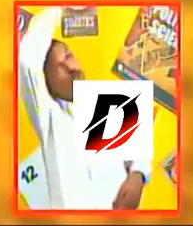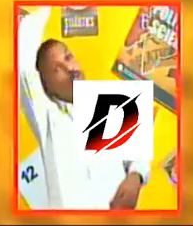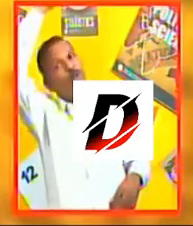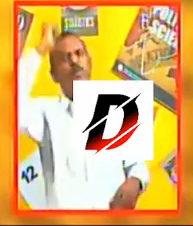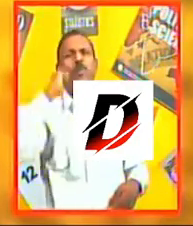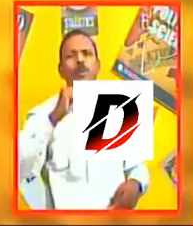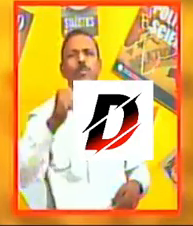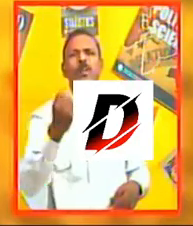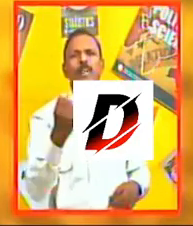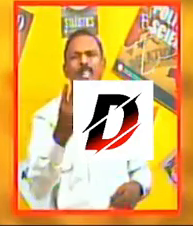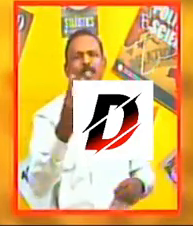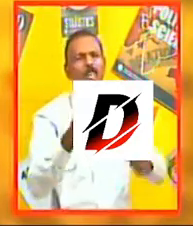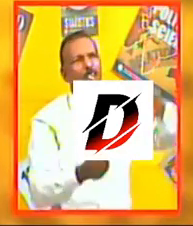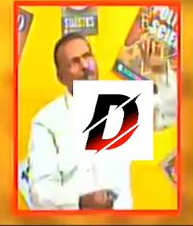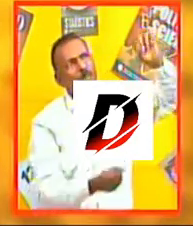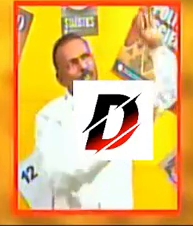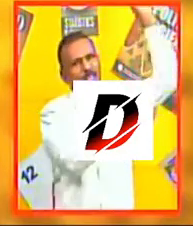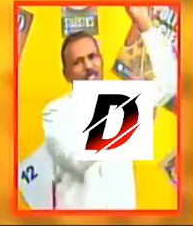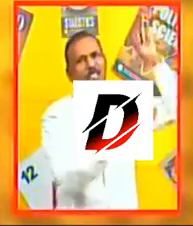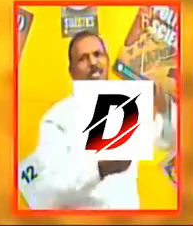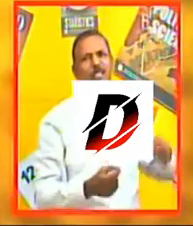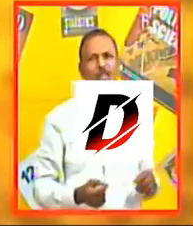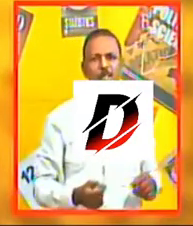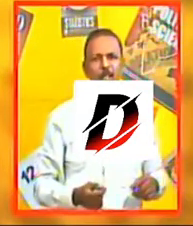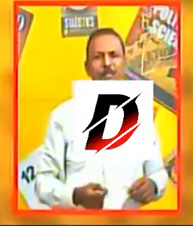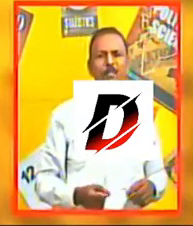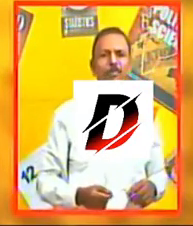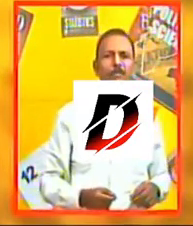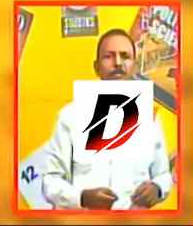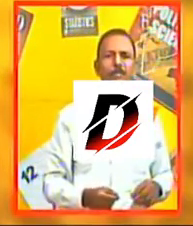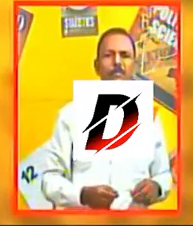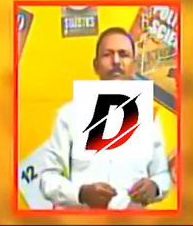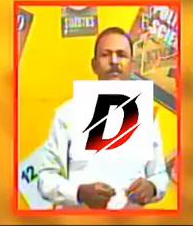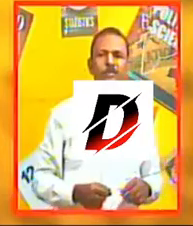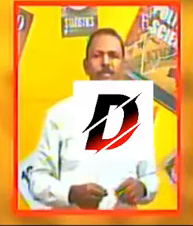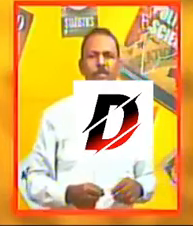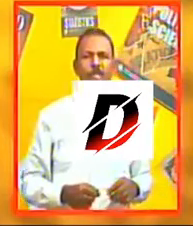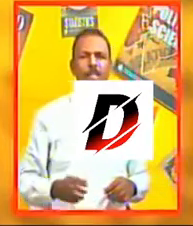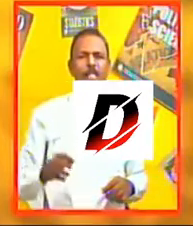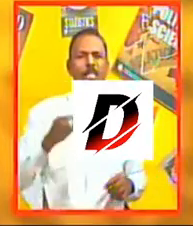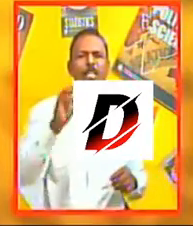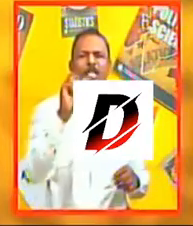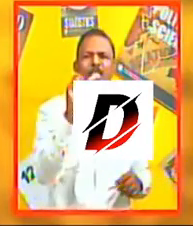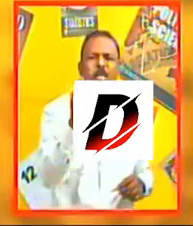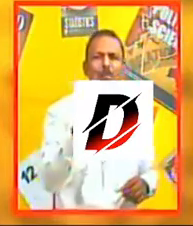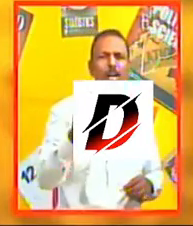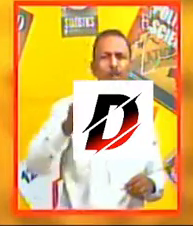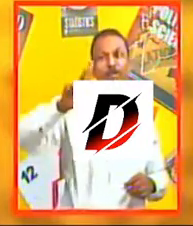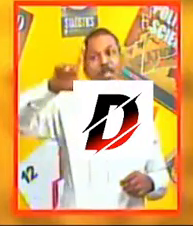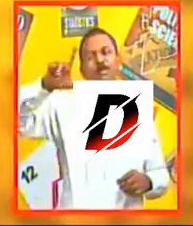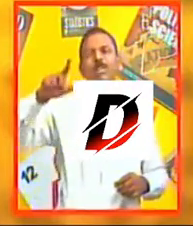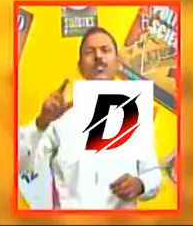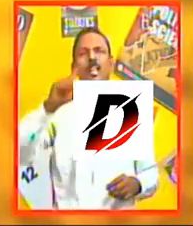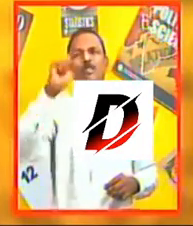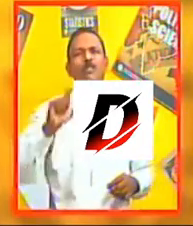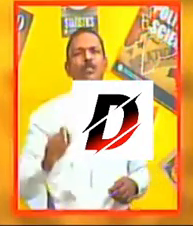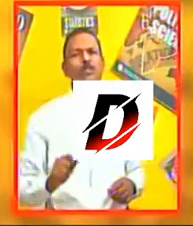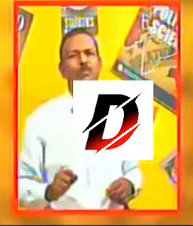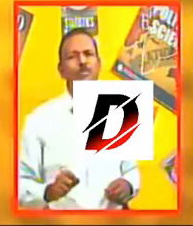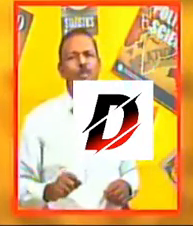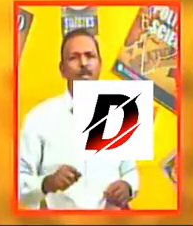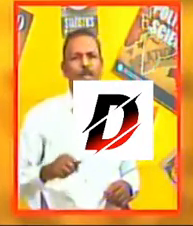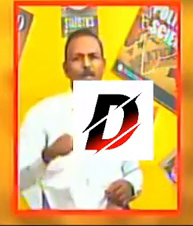அது பொறுத்துகளையும் கேட்போம், ஒன் மார்க்கிலையும் கேட்போம், அடுத்து விவரி எப்படின்றதையும் ஒரு விரிவான விடையிலையும் இந்த கண்டிப்பாக க்வெஸ்சன் நம்ம